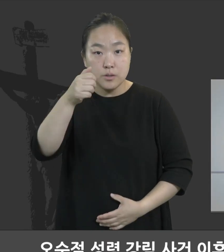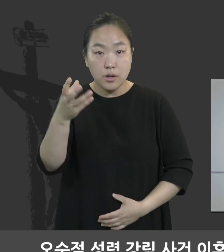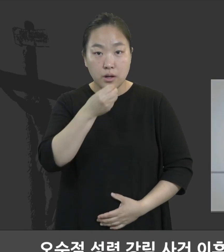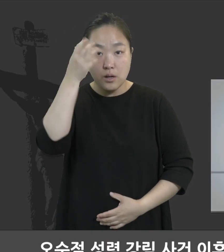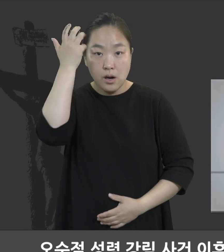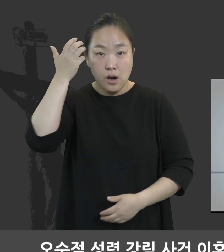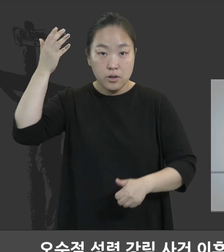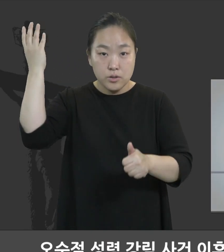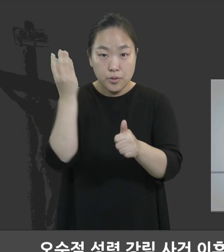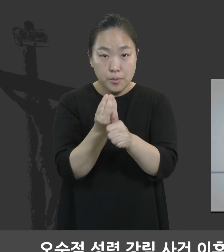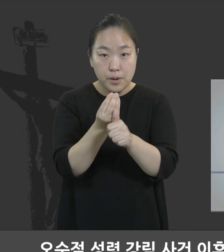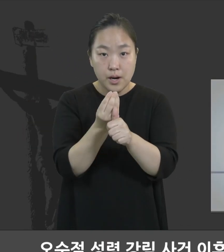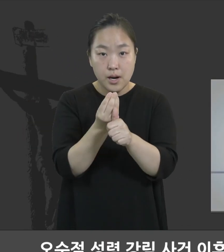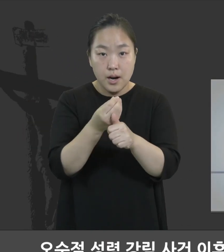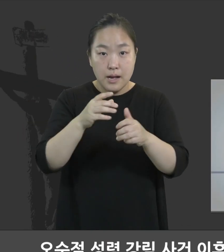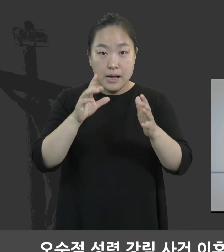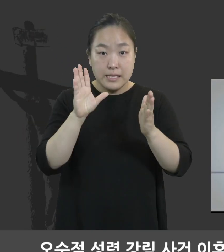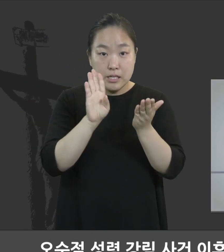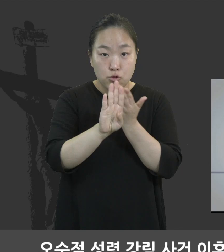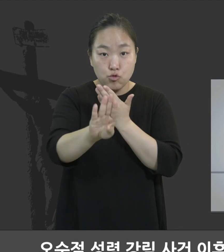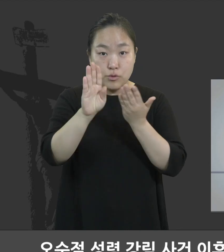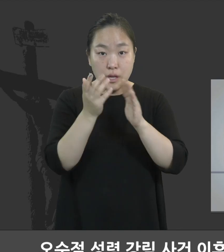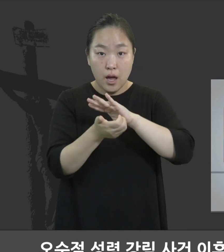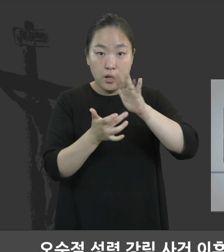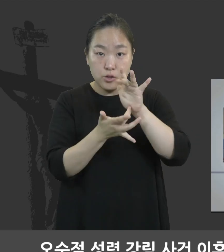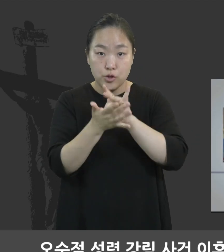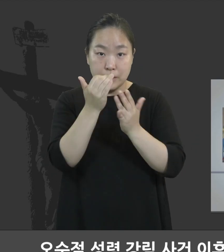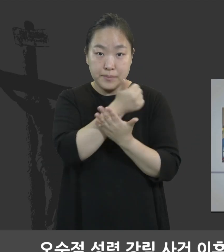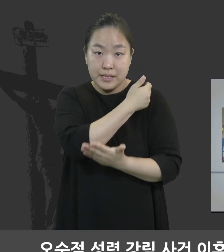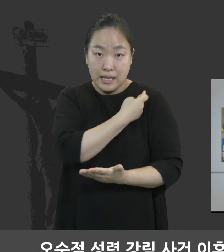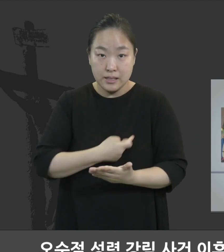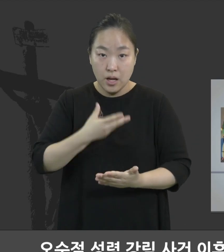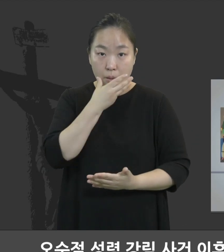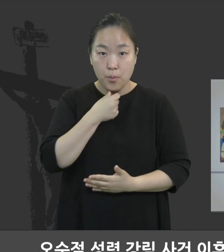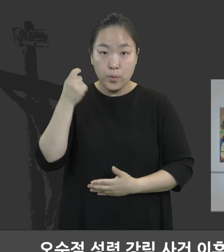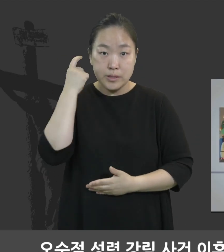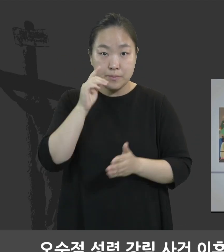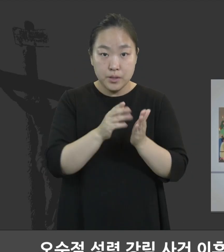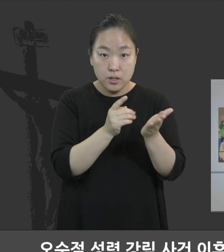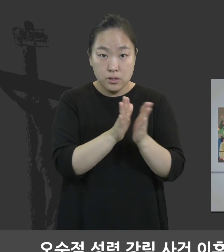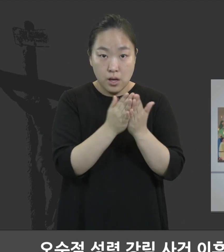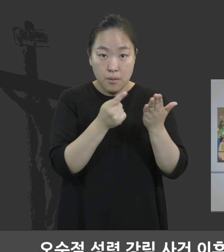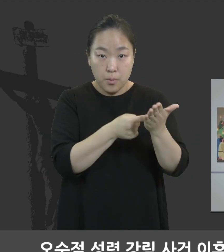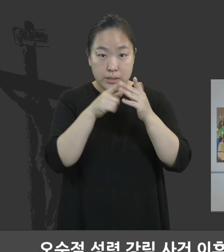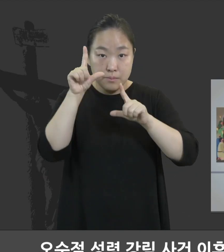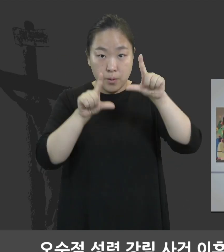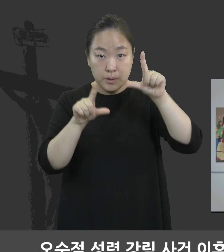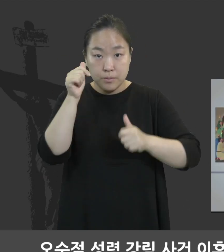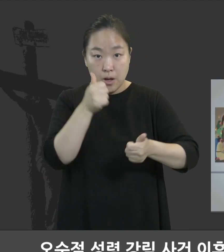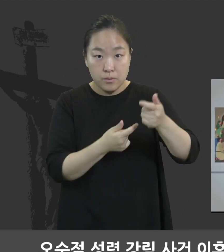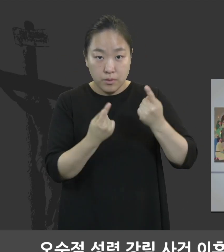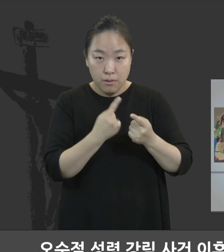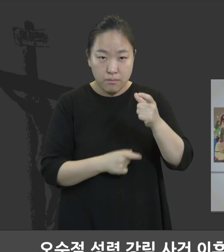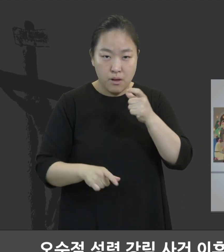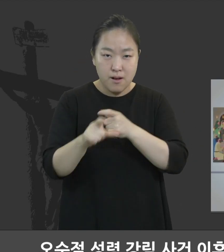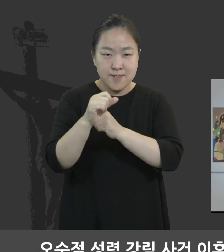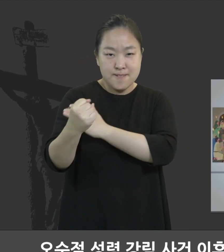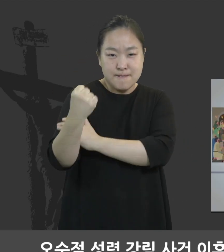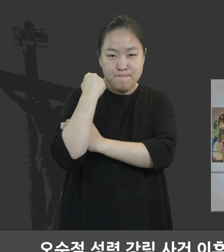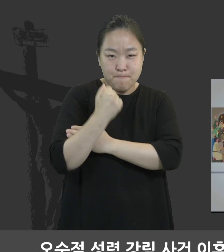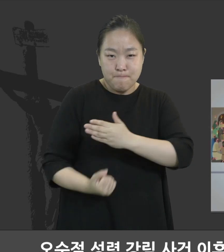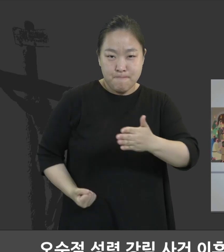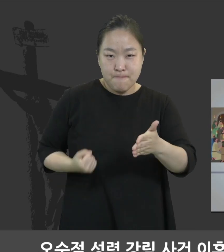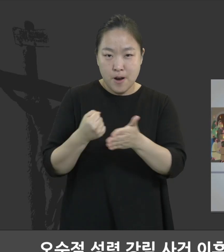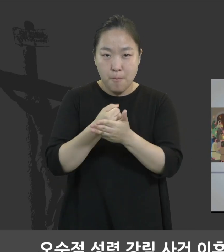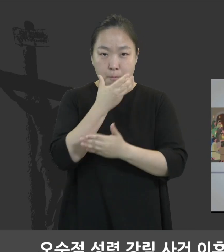오순절 성령 강림 사건 이후 예수님의 제자들은 복음서에 나타나는 모습과 달리 권능 있고 담대하게